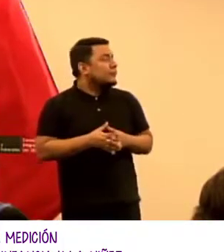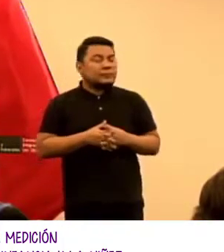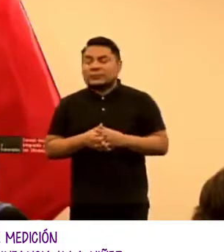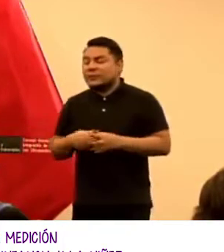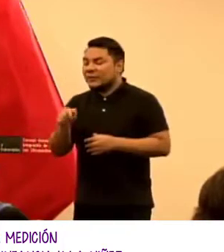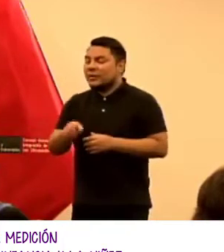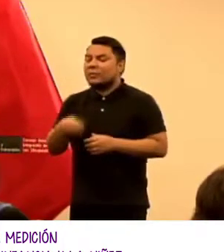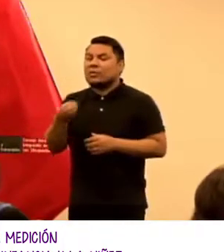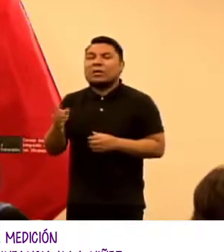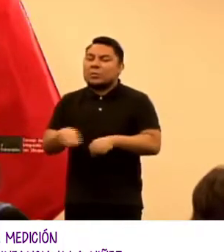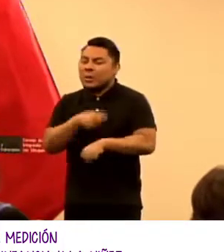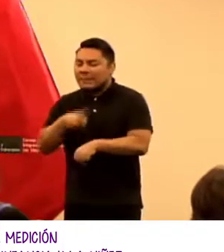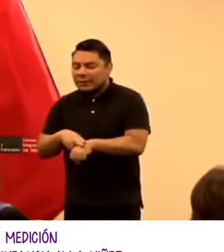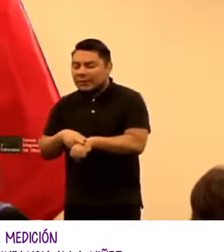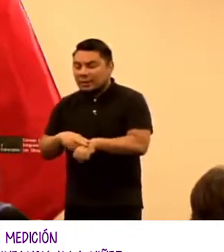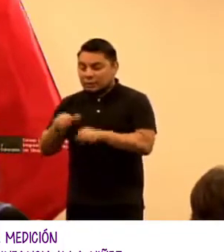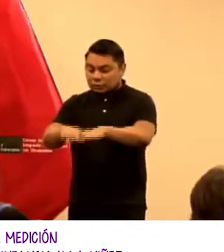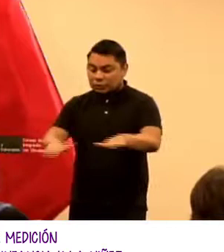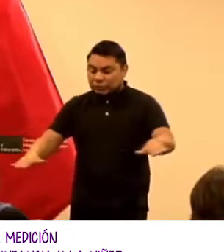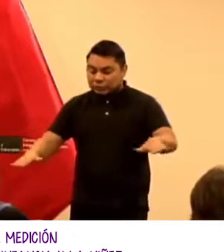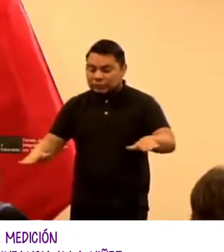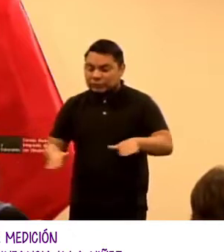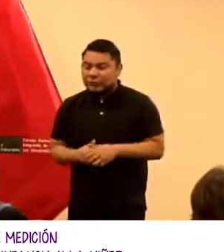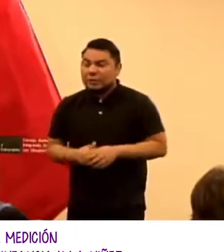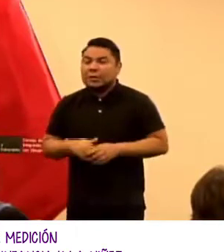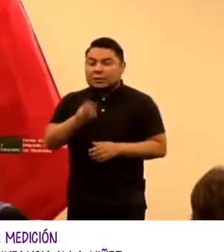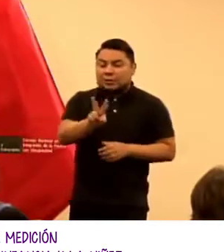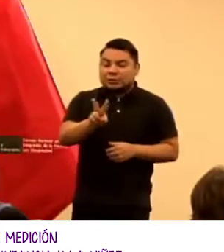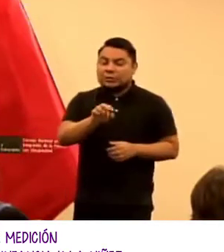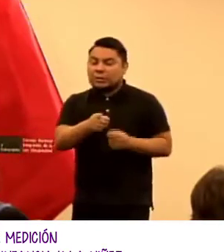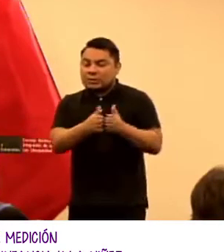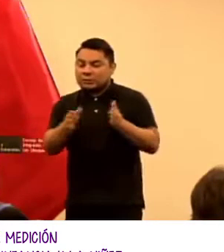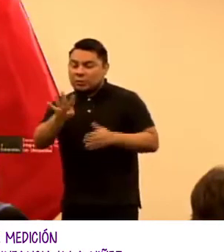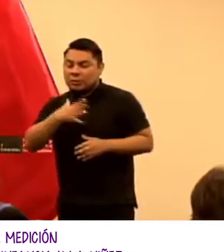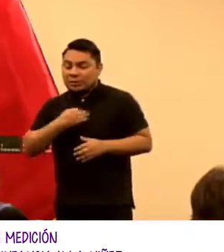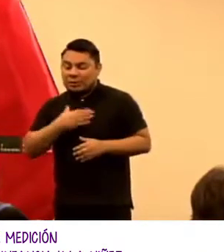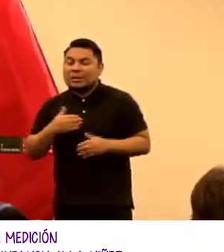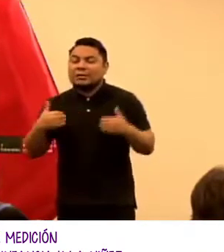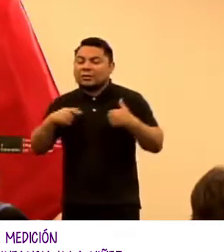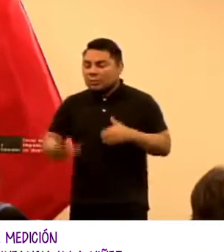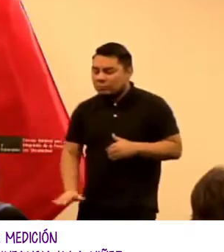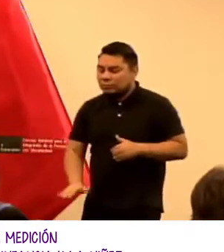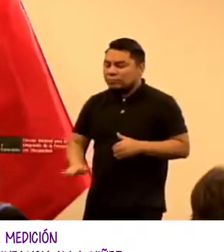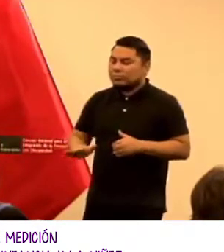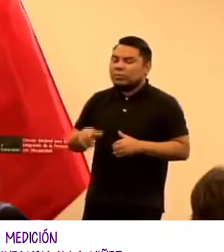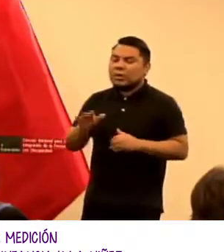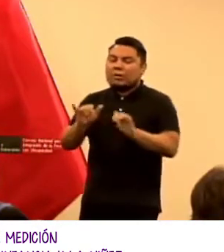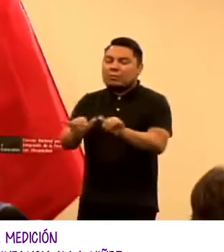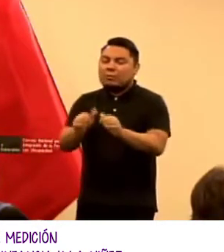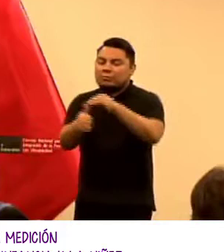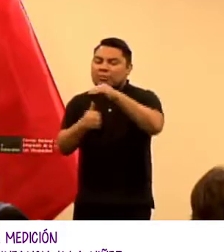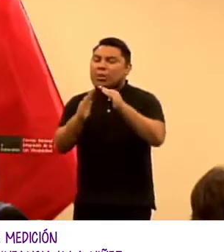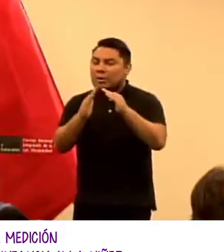Eso porque normalmente los niños pequeños, entre 2 y 4 años, pasan la mayoría de su tiempo en el hogar,